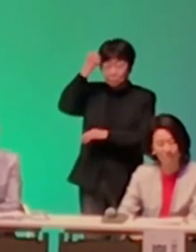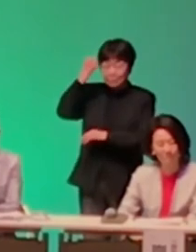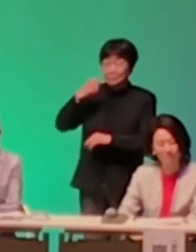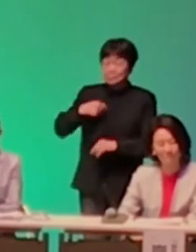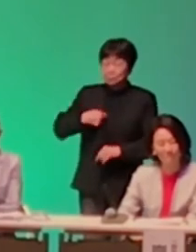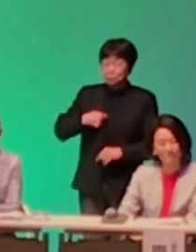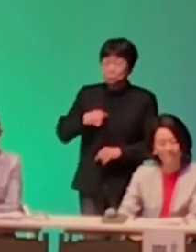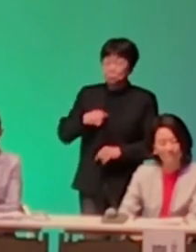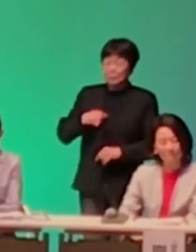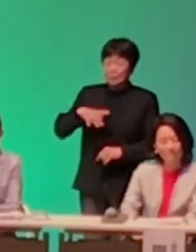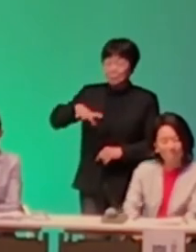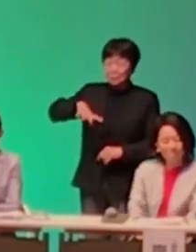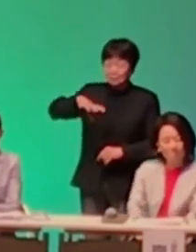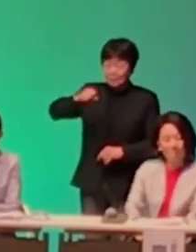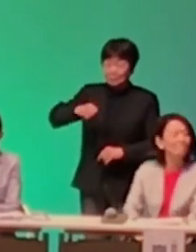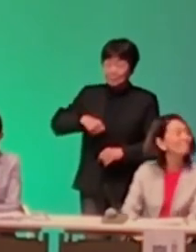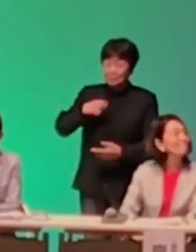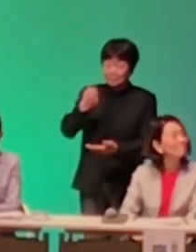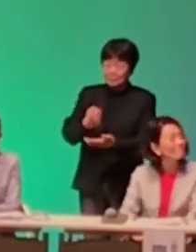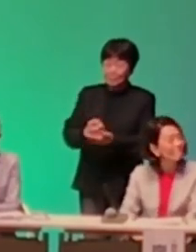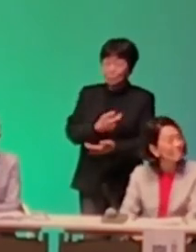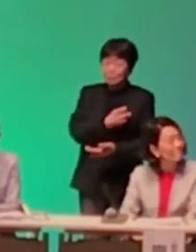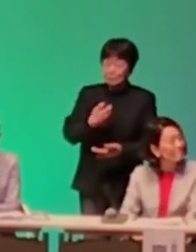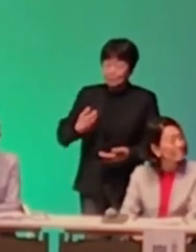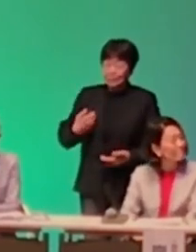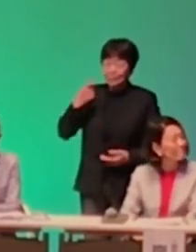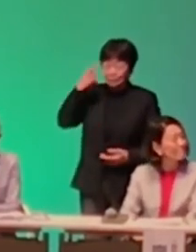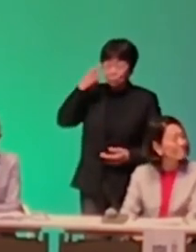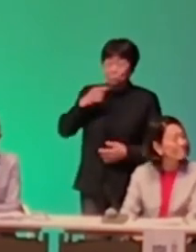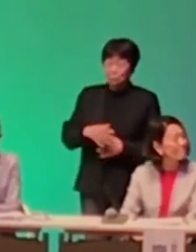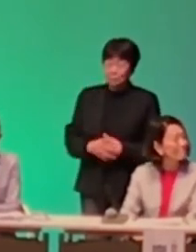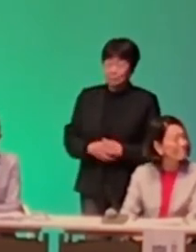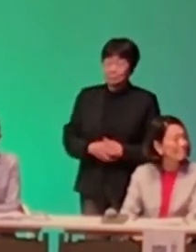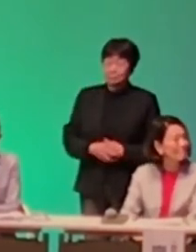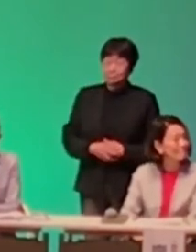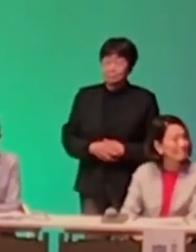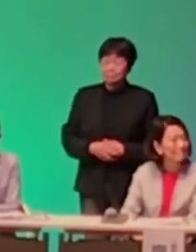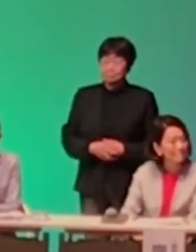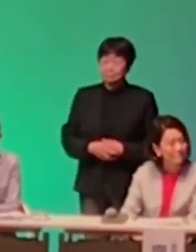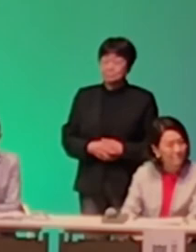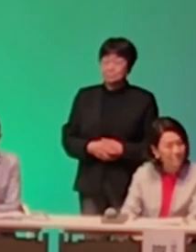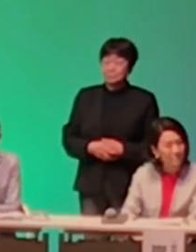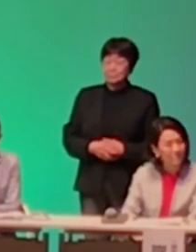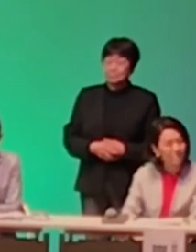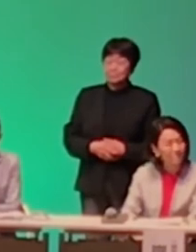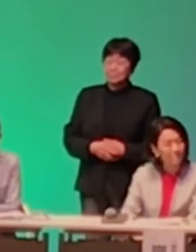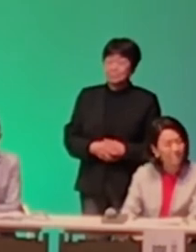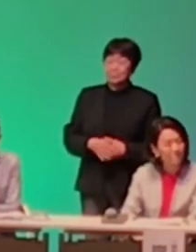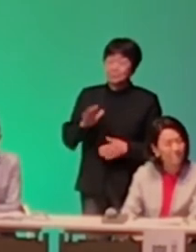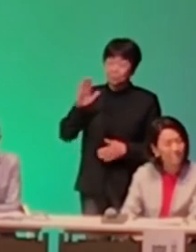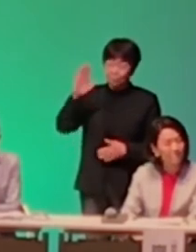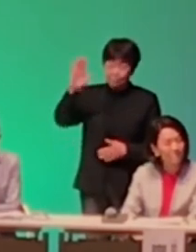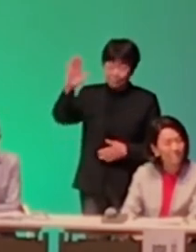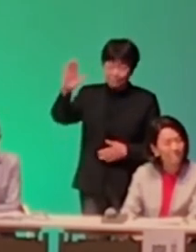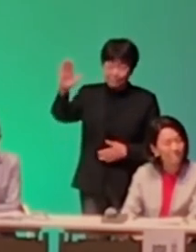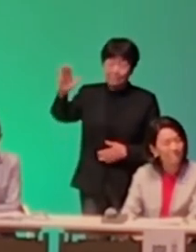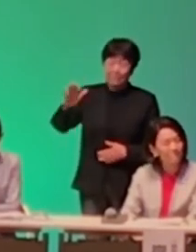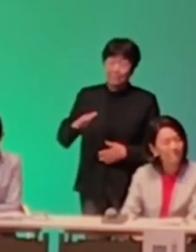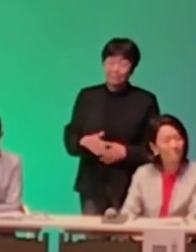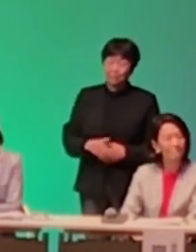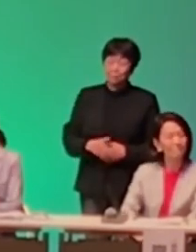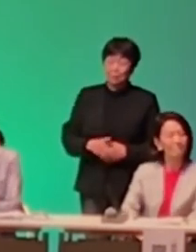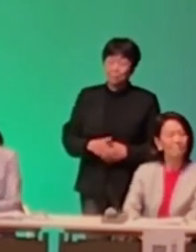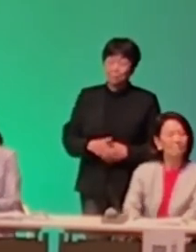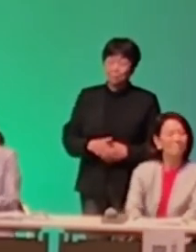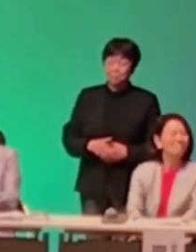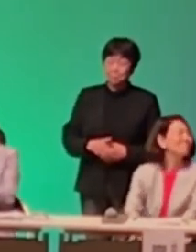が重たくなってたのかなっていうふうなことに気づきまして、まあそれもだんだんずぶとくなっていきますので、